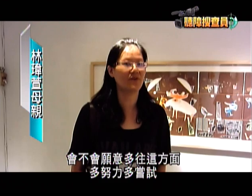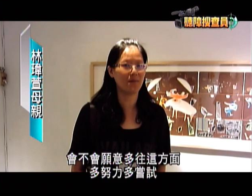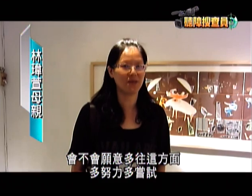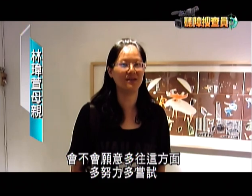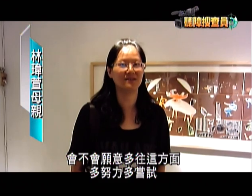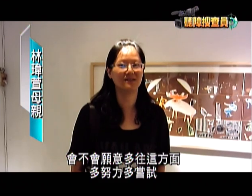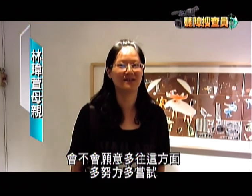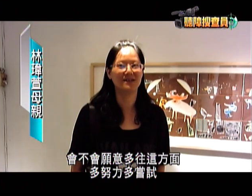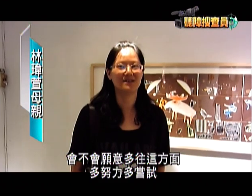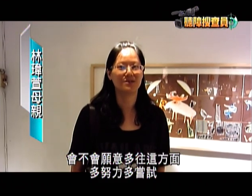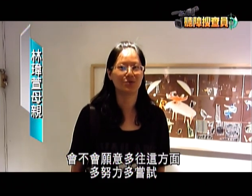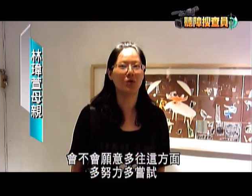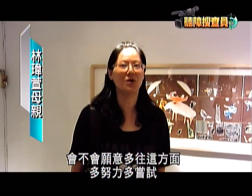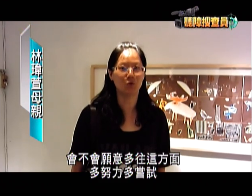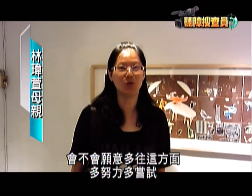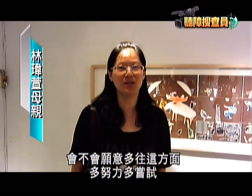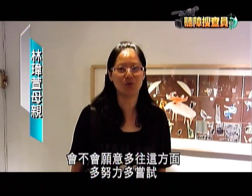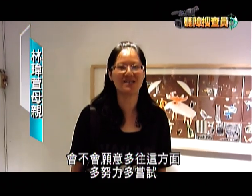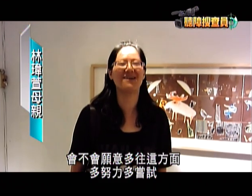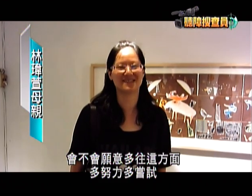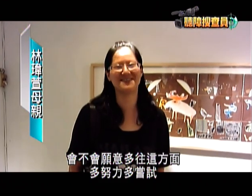方面多努力多尝试。